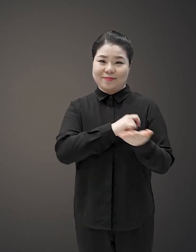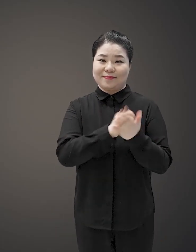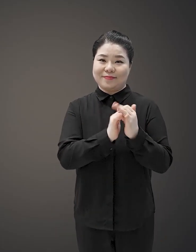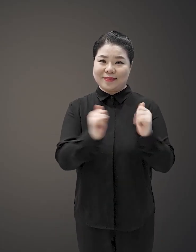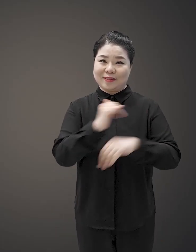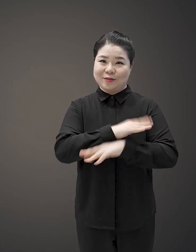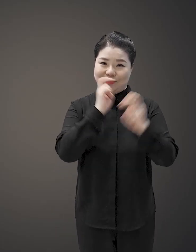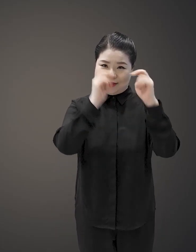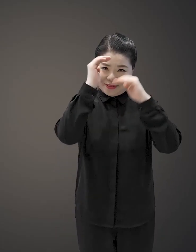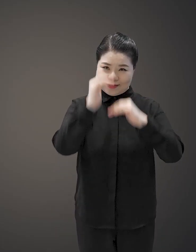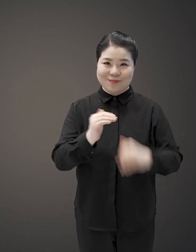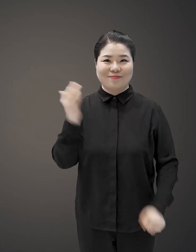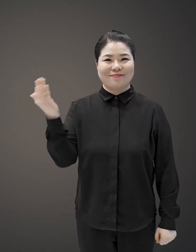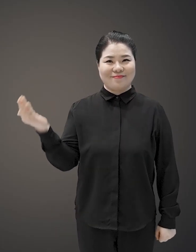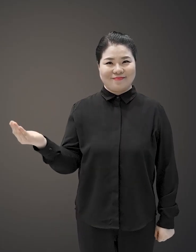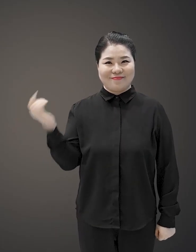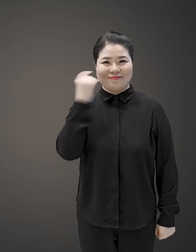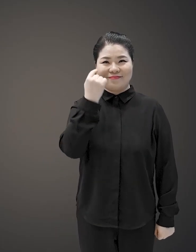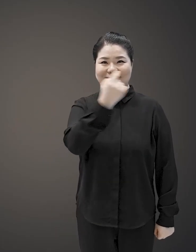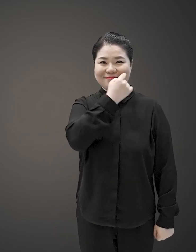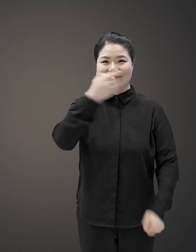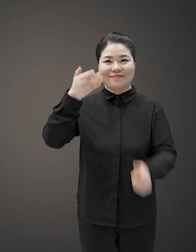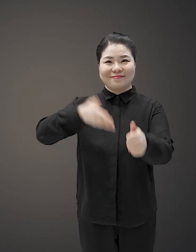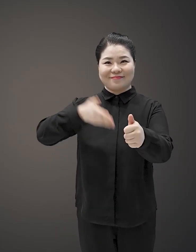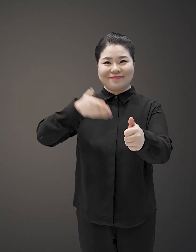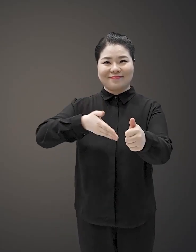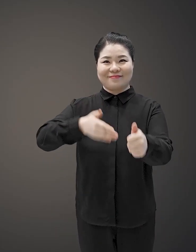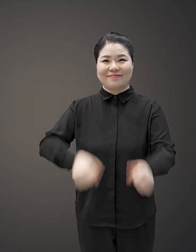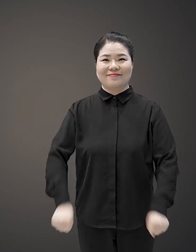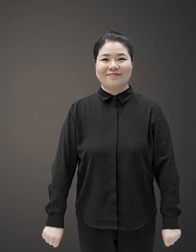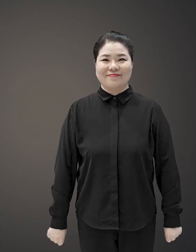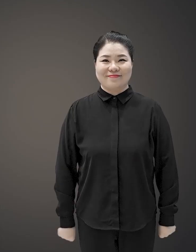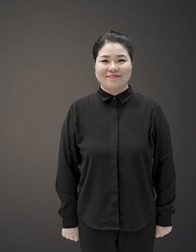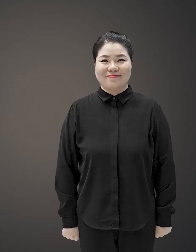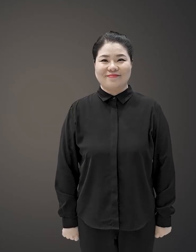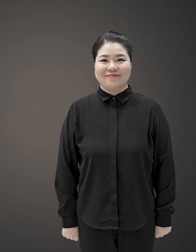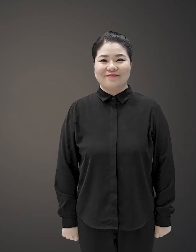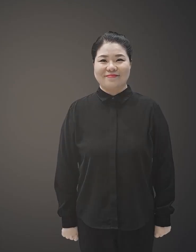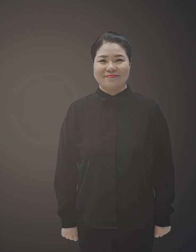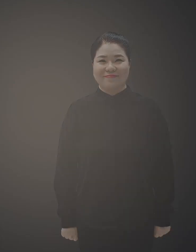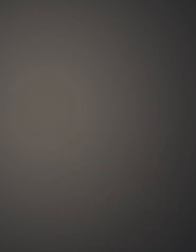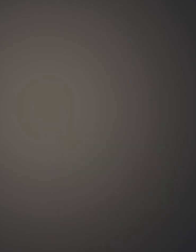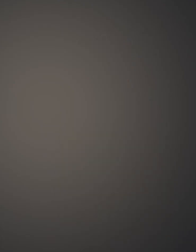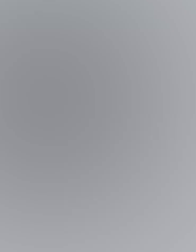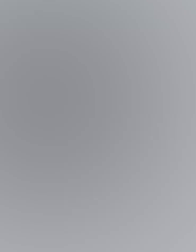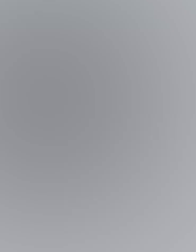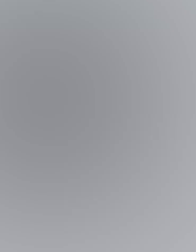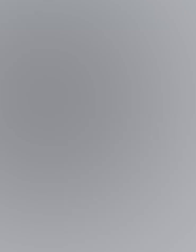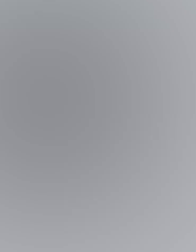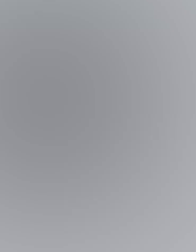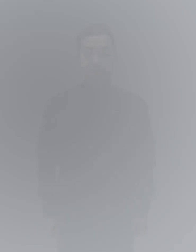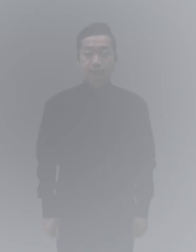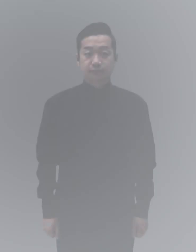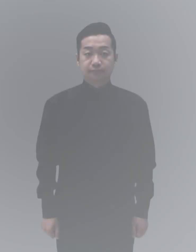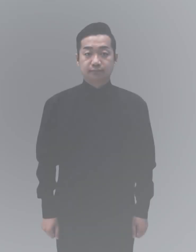재미있어지는 순간. 저자 박성혁. 출판사 다산북스.